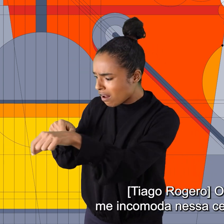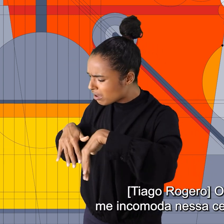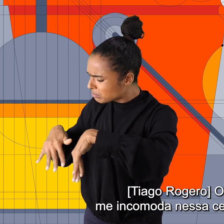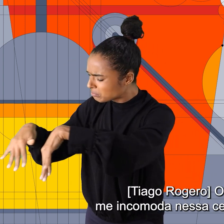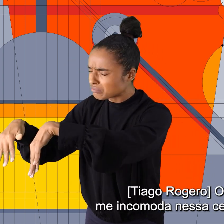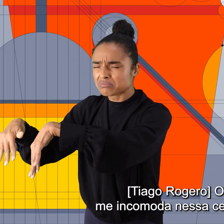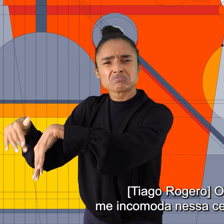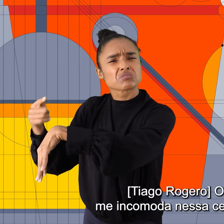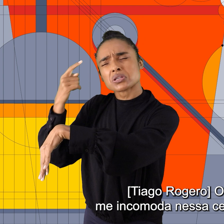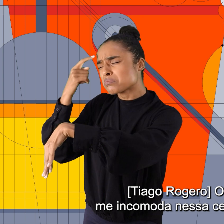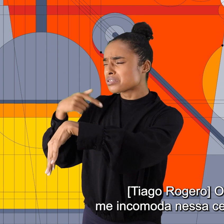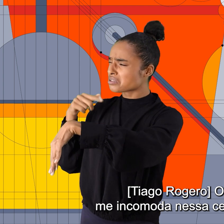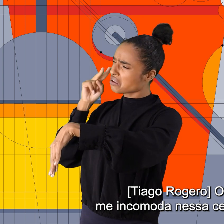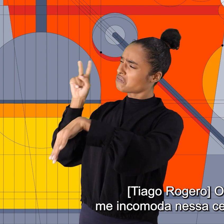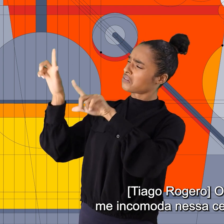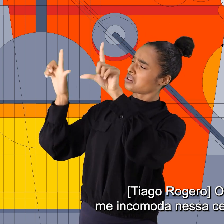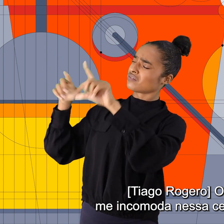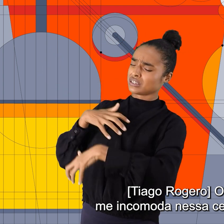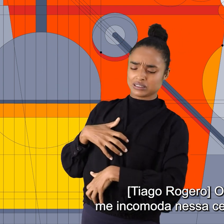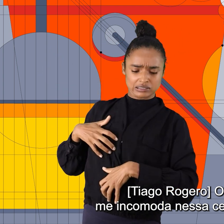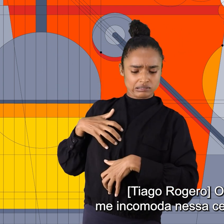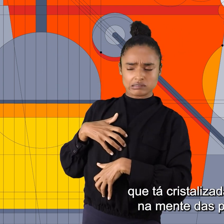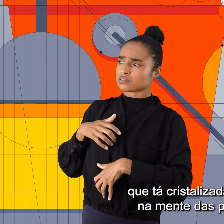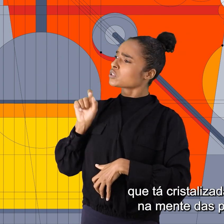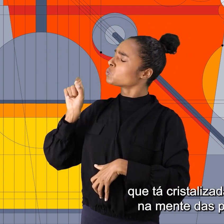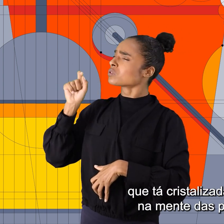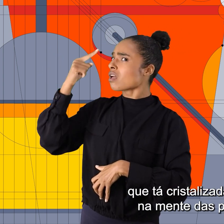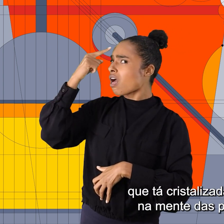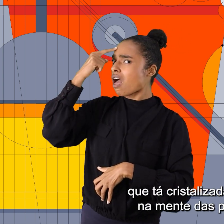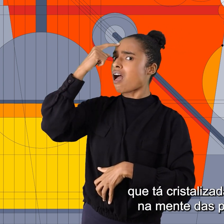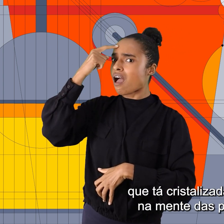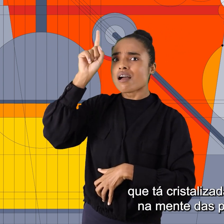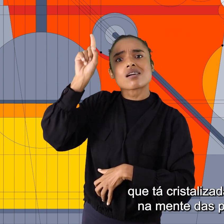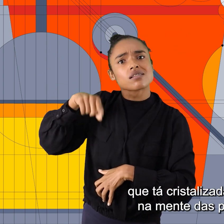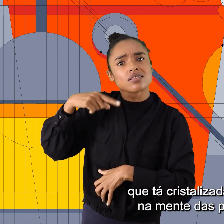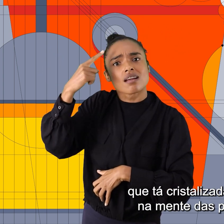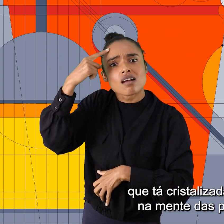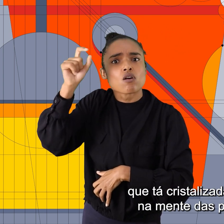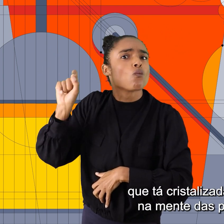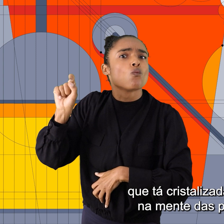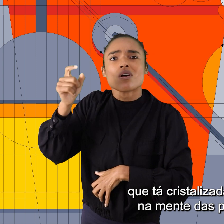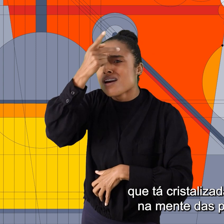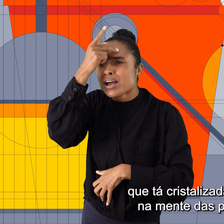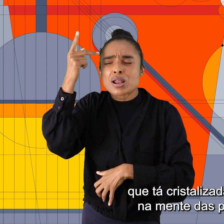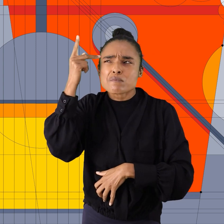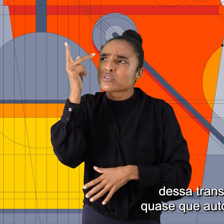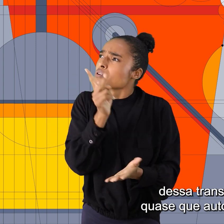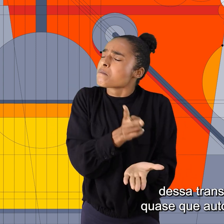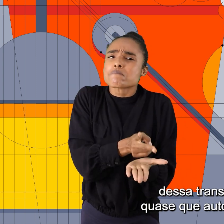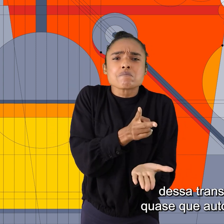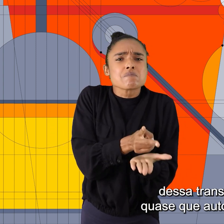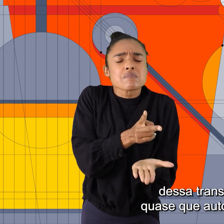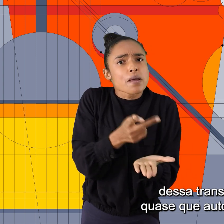O que mais me incomoda nessa cena é essa ideia que está cristalizada até hoje na mente das pessoas,